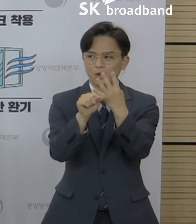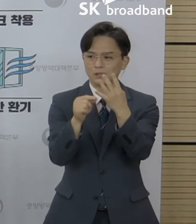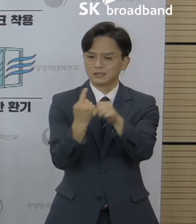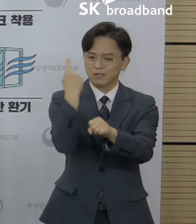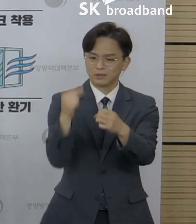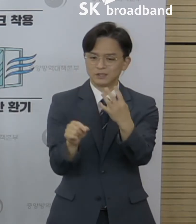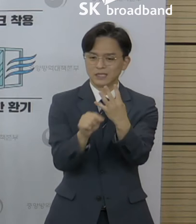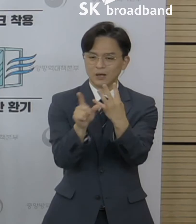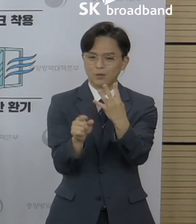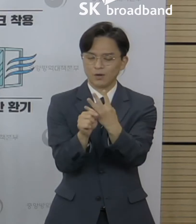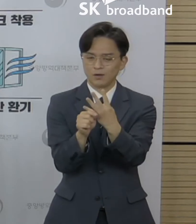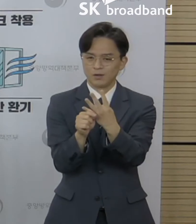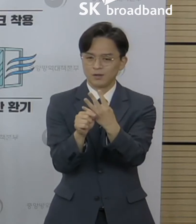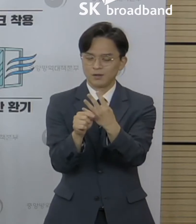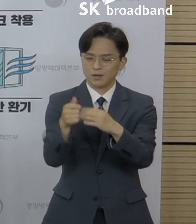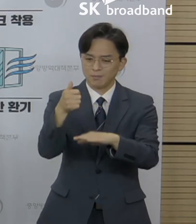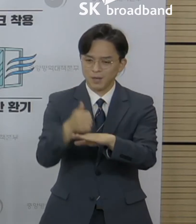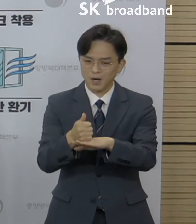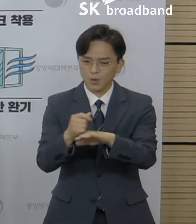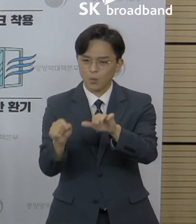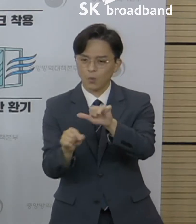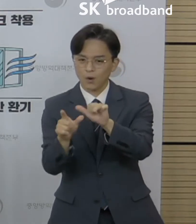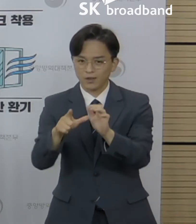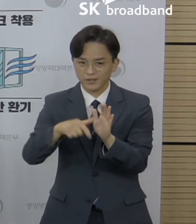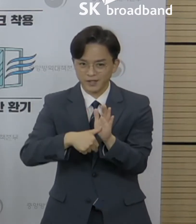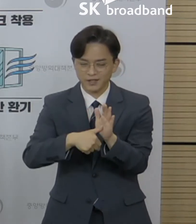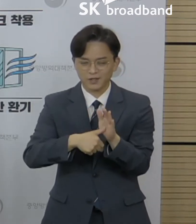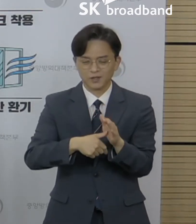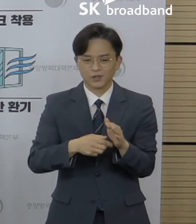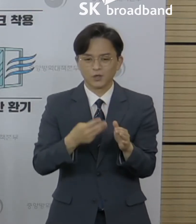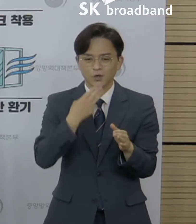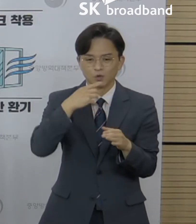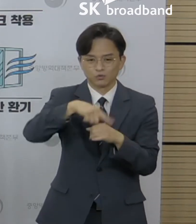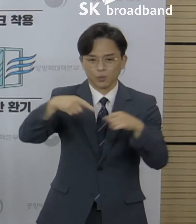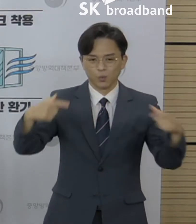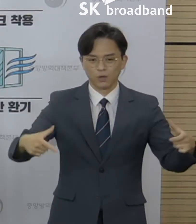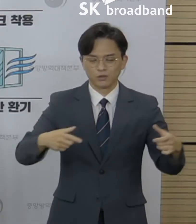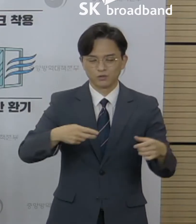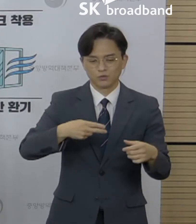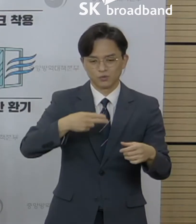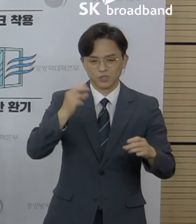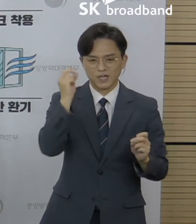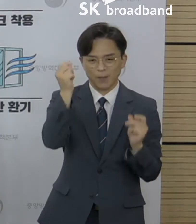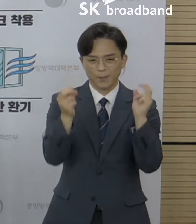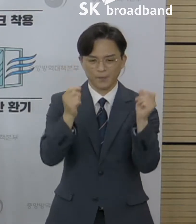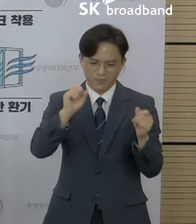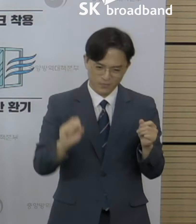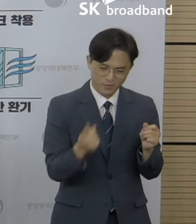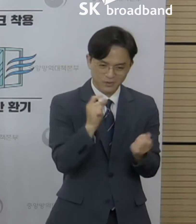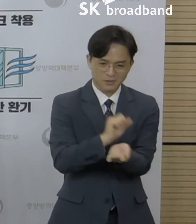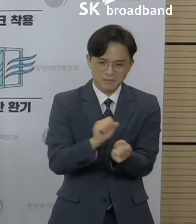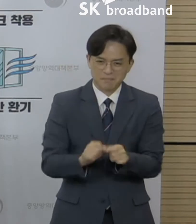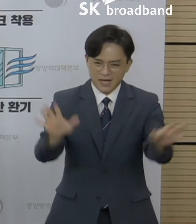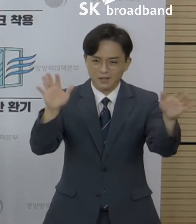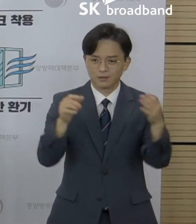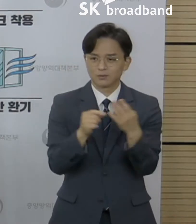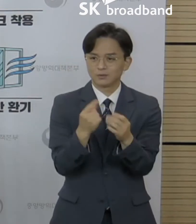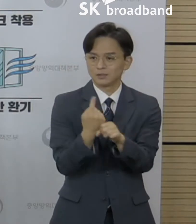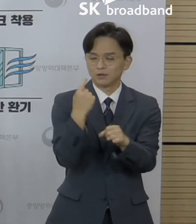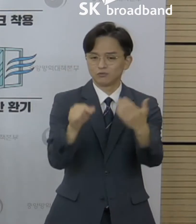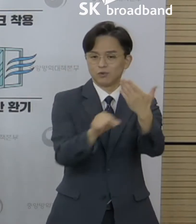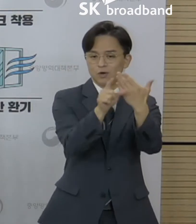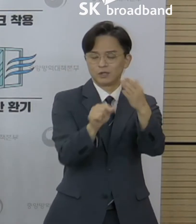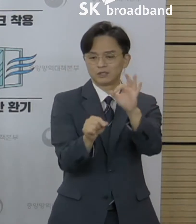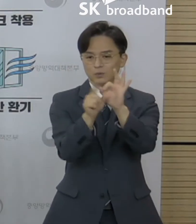5월을 중심으로 해서 수도권의 유흥시설에서의 또 한 번의 폭발적인 증가, 그리고 작년 9월 10월경